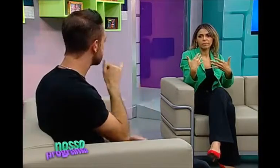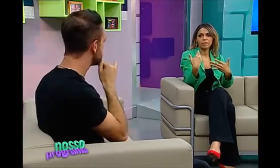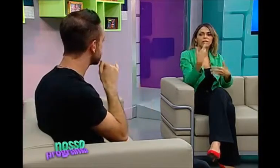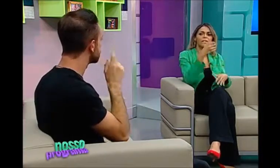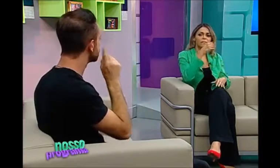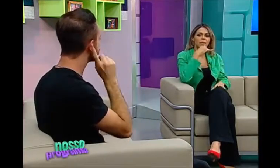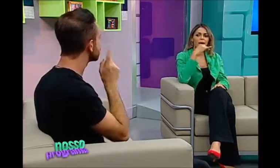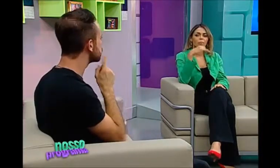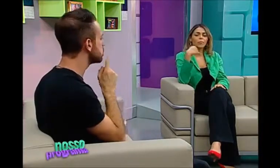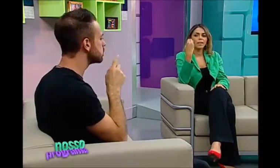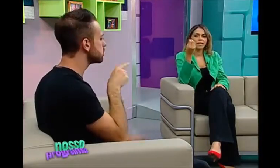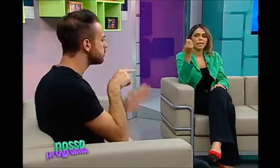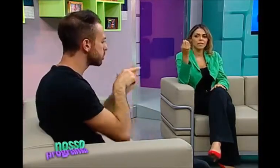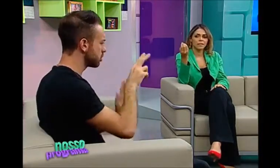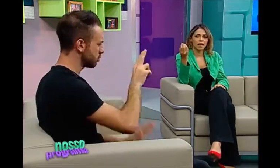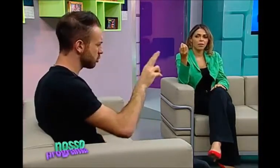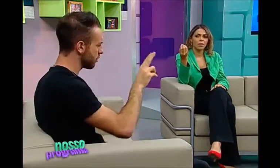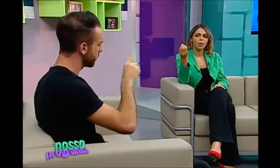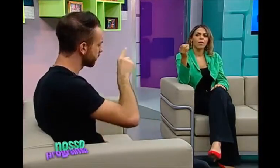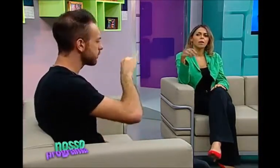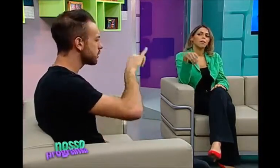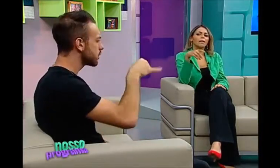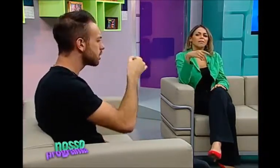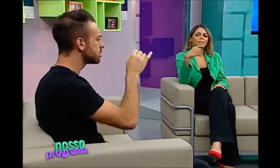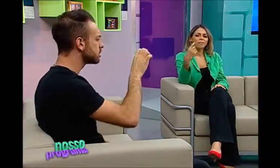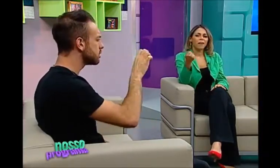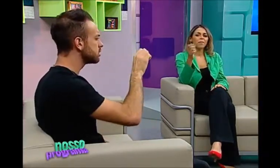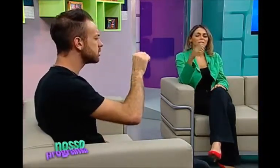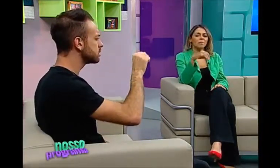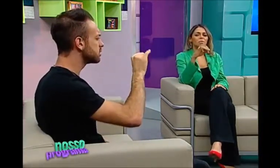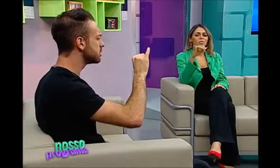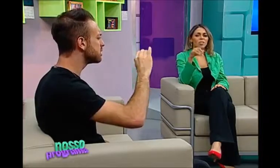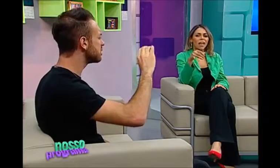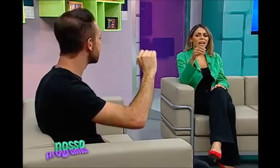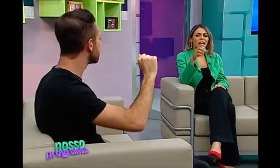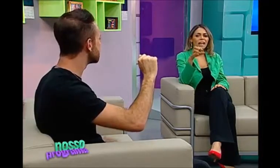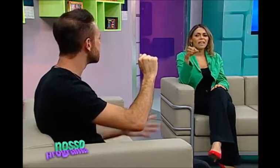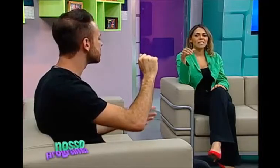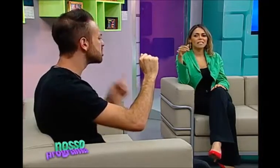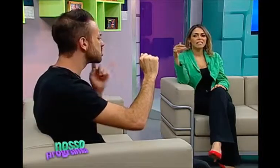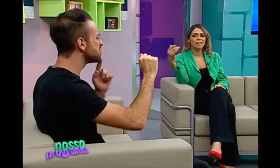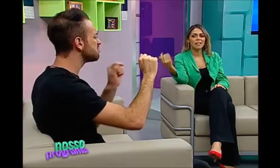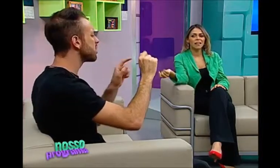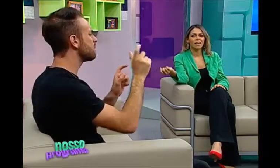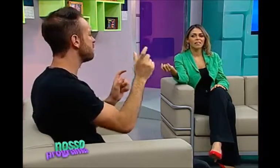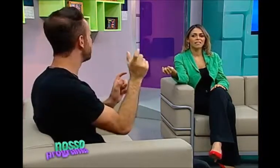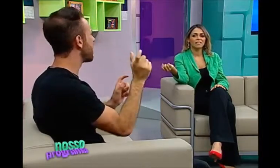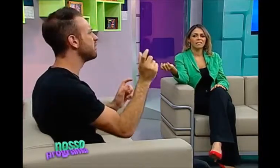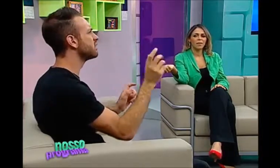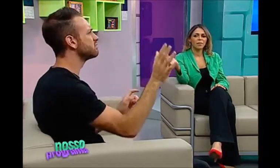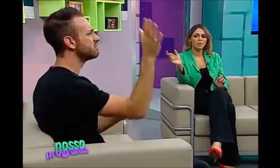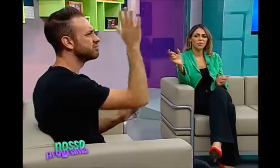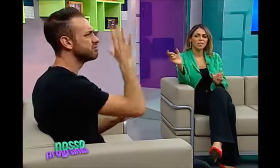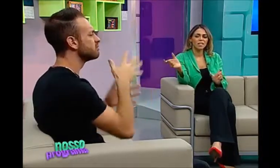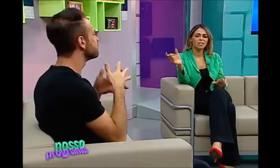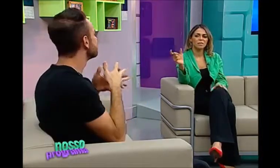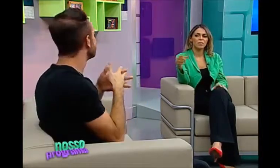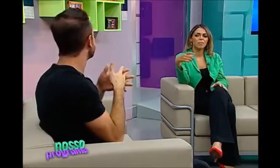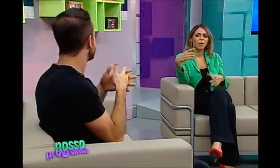Ele vai explicar por que tem o sinal. Se ficar, por exemplo, Jéssica, sabe, é difícil, demora,